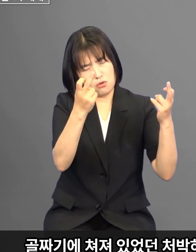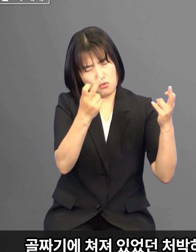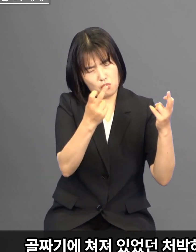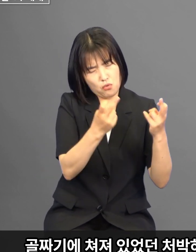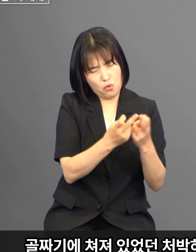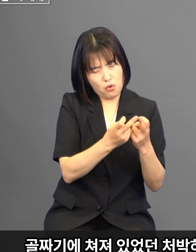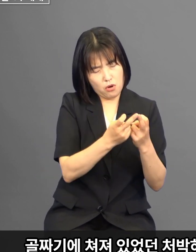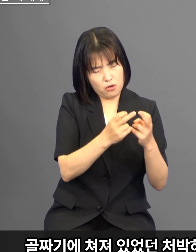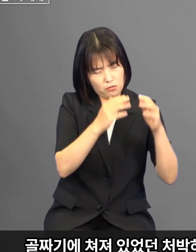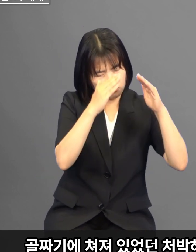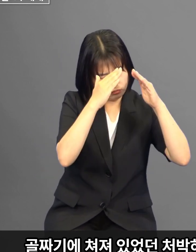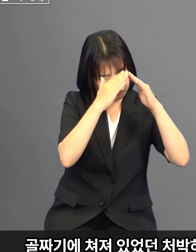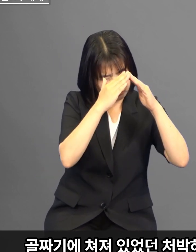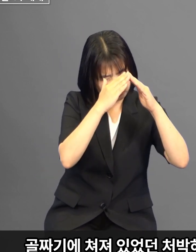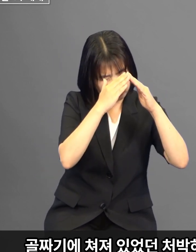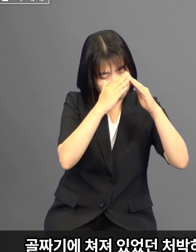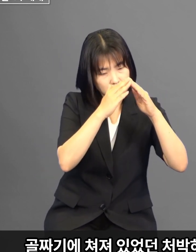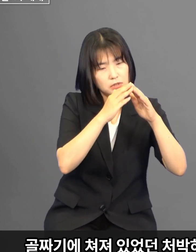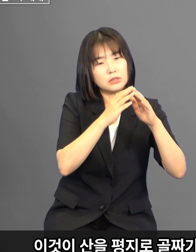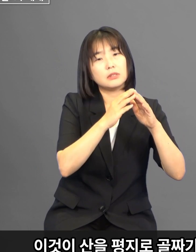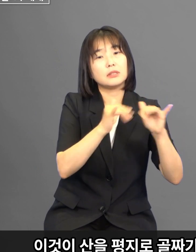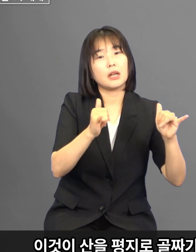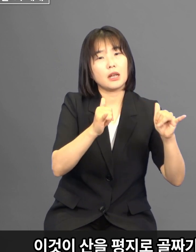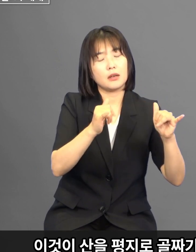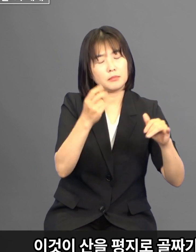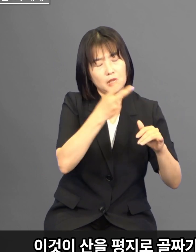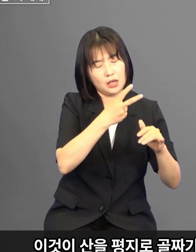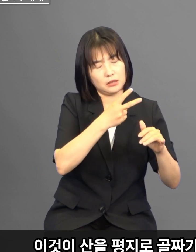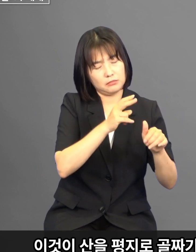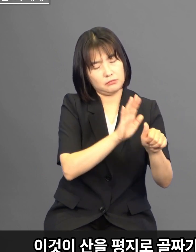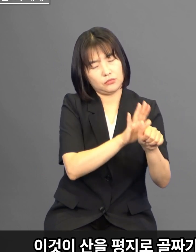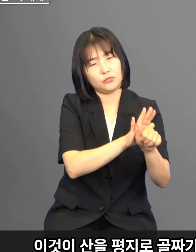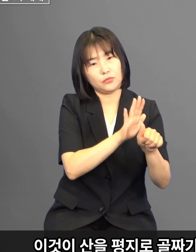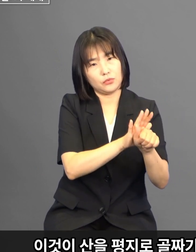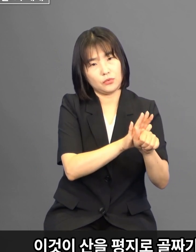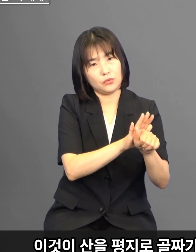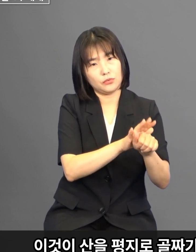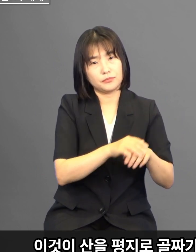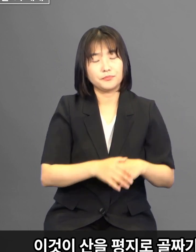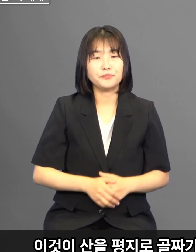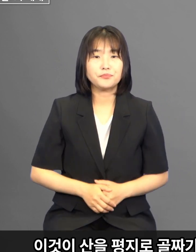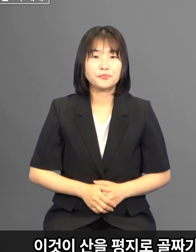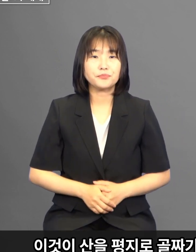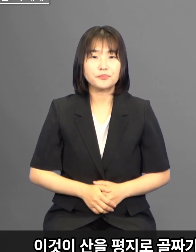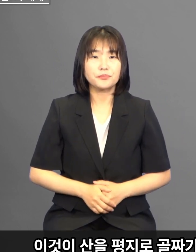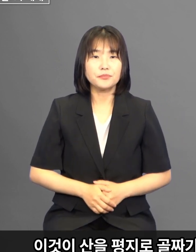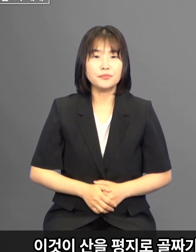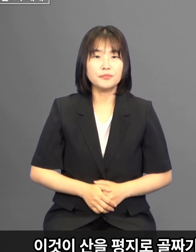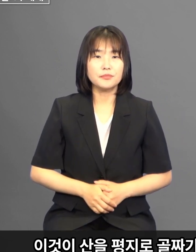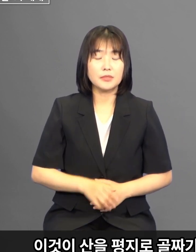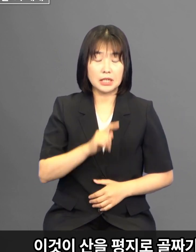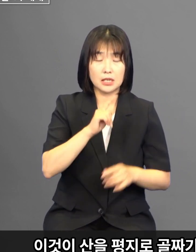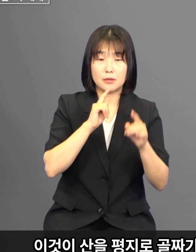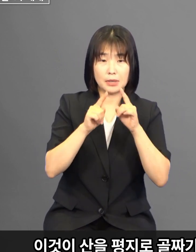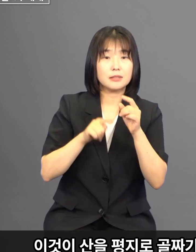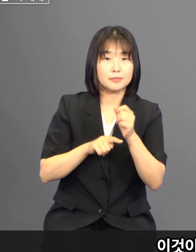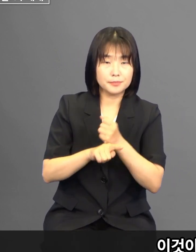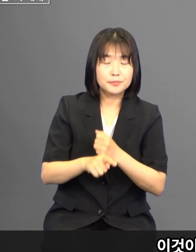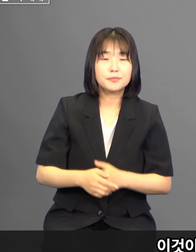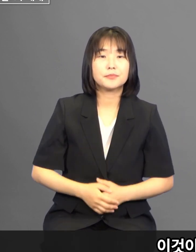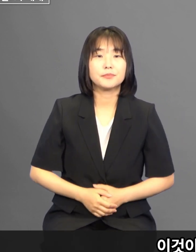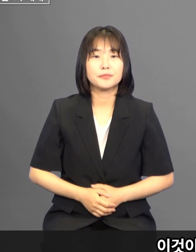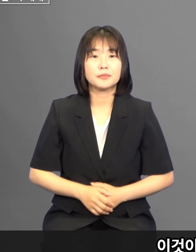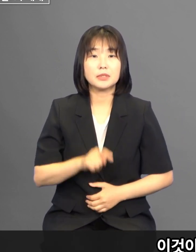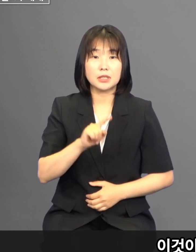있었던 인생을 다시 세워주는 것이죠. 자, 이것이 산을 평지로 골짜기를 메우는 이 말씀의 의미인 것입니다.